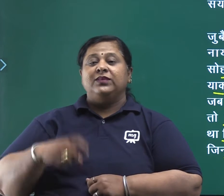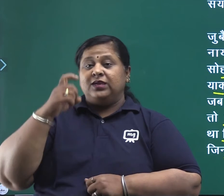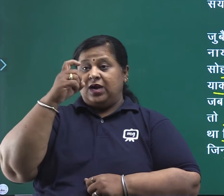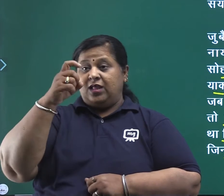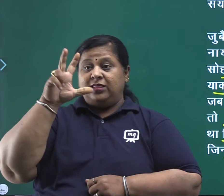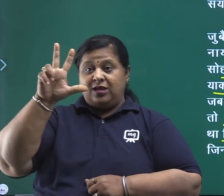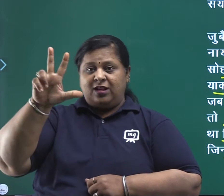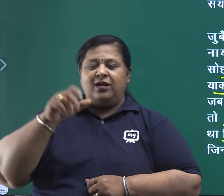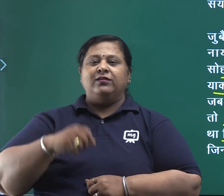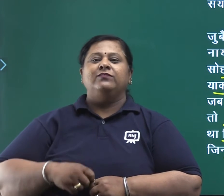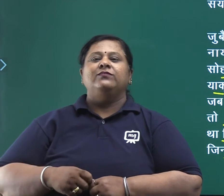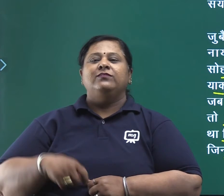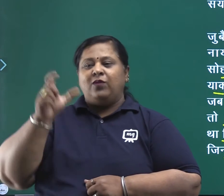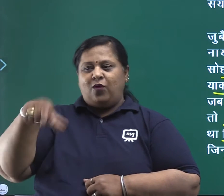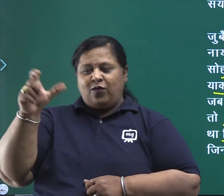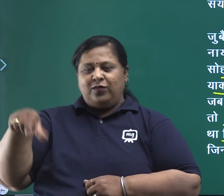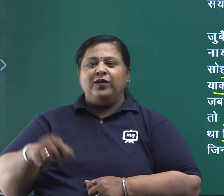78 हस्तियाँ